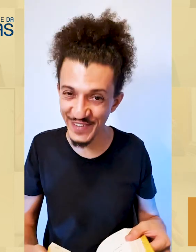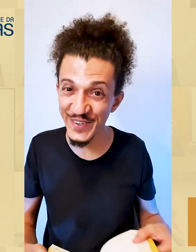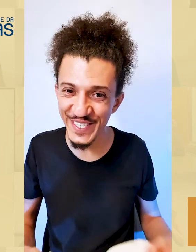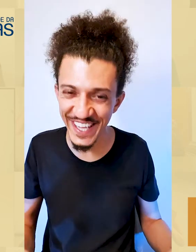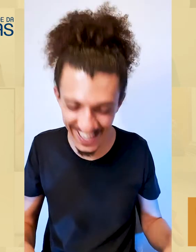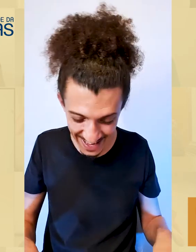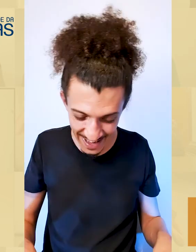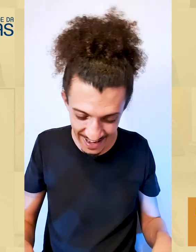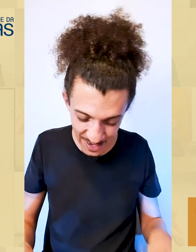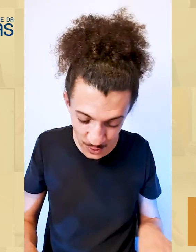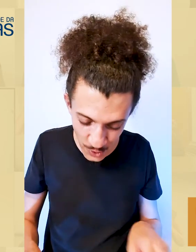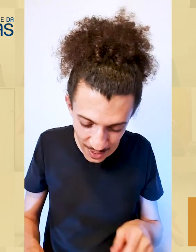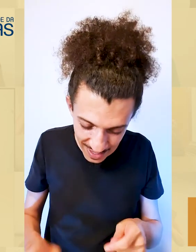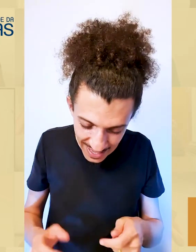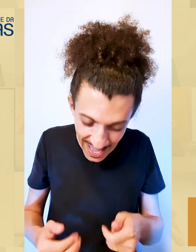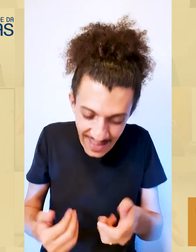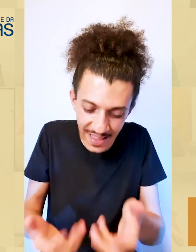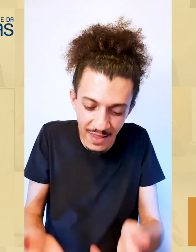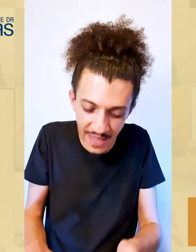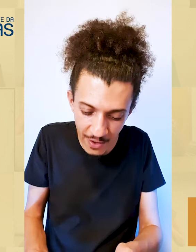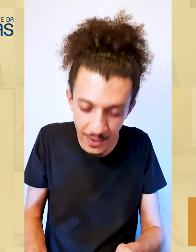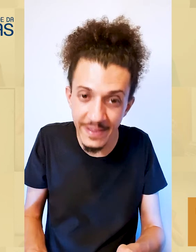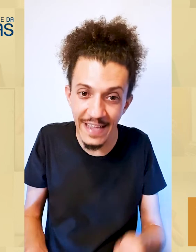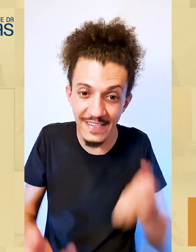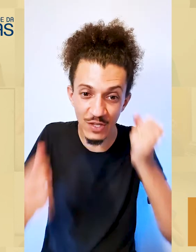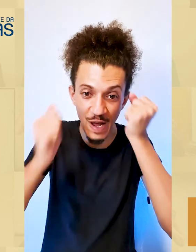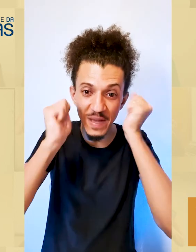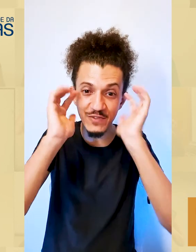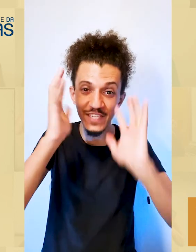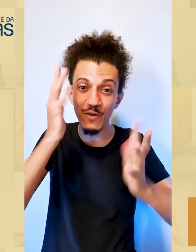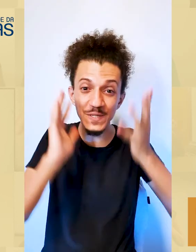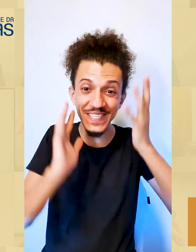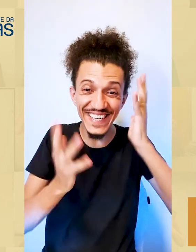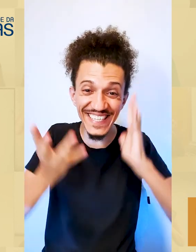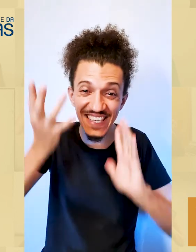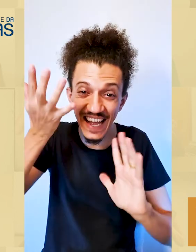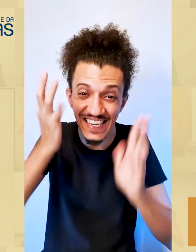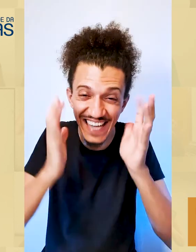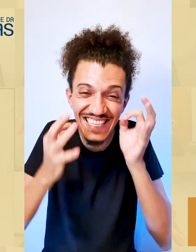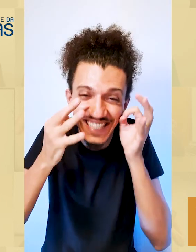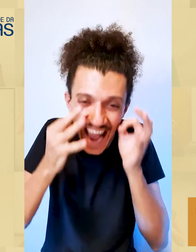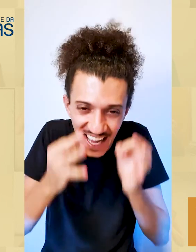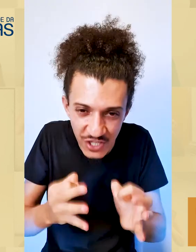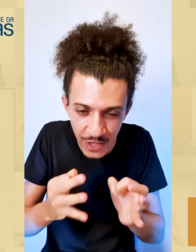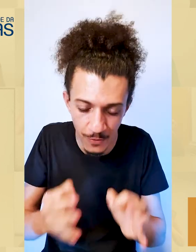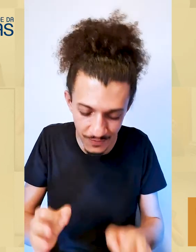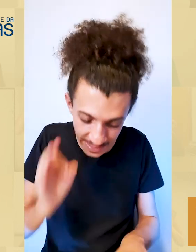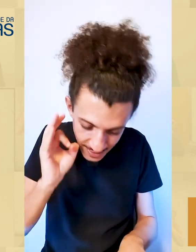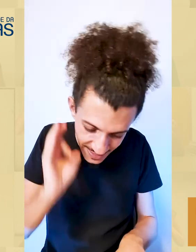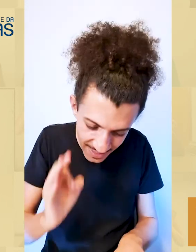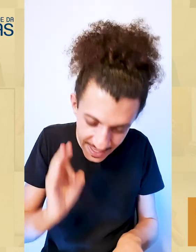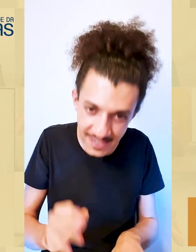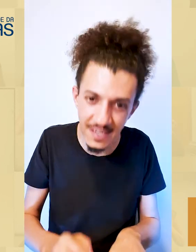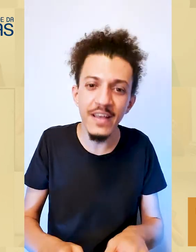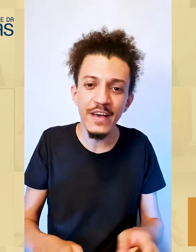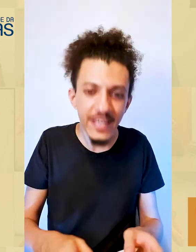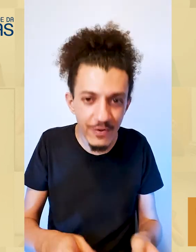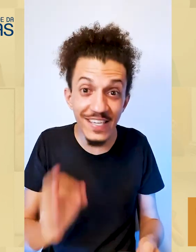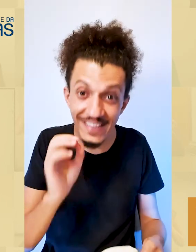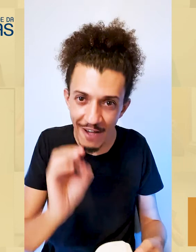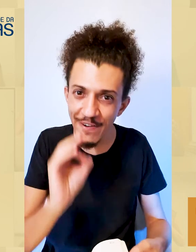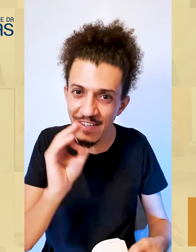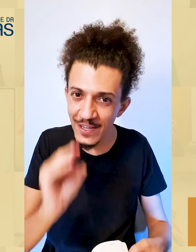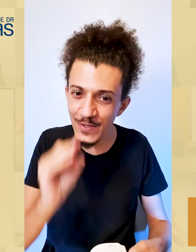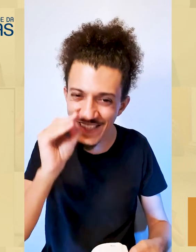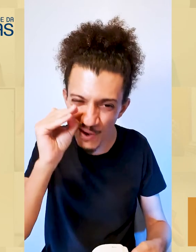você vai conseguir não só entender o que está escrito lá, mas você vai conseguir sinalizar certinho, tendo a certeza que